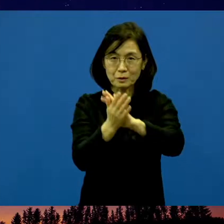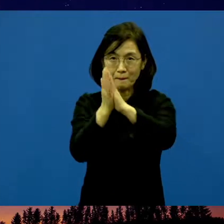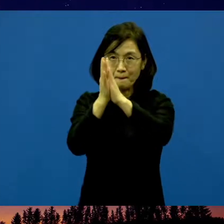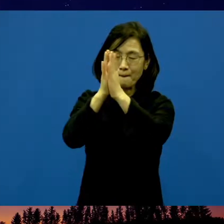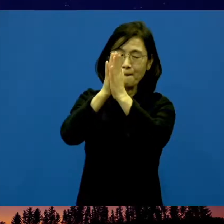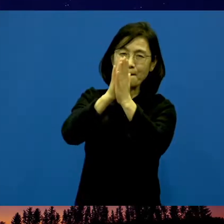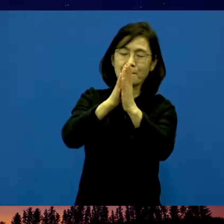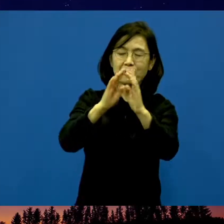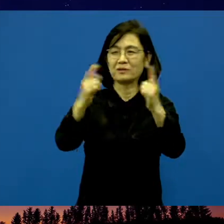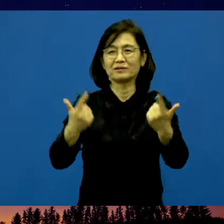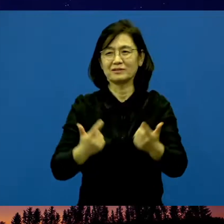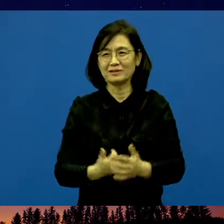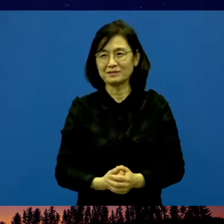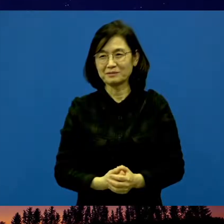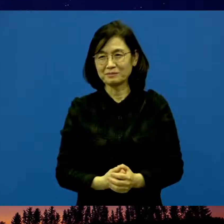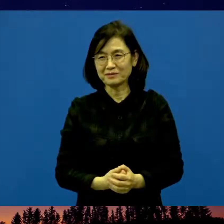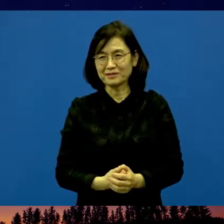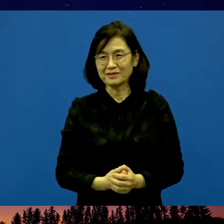만하지.